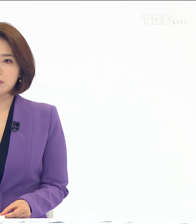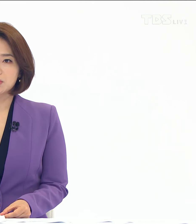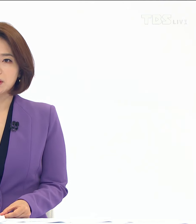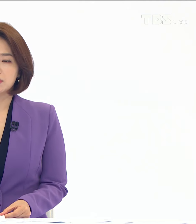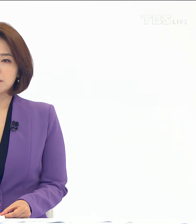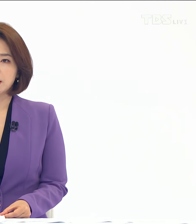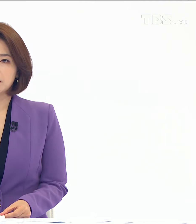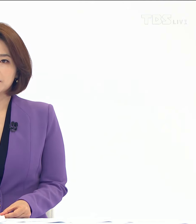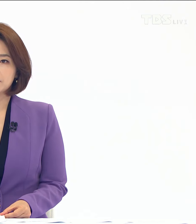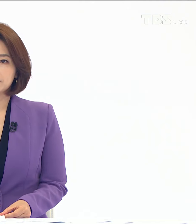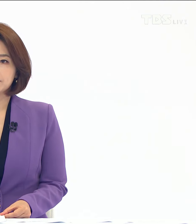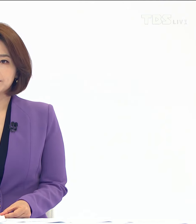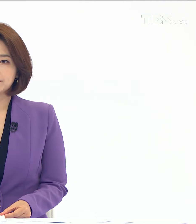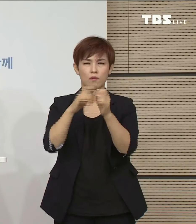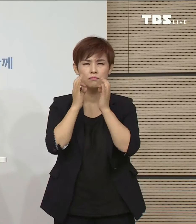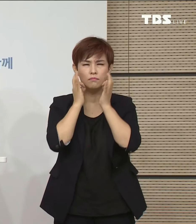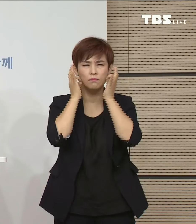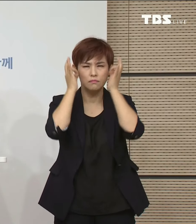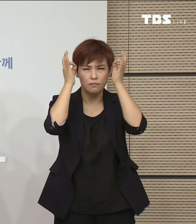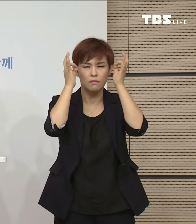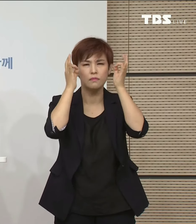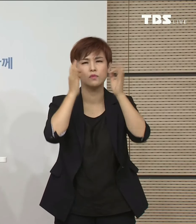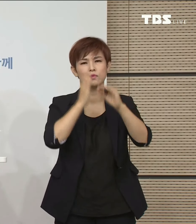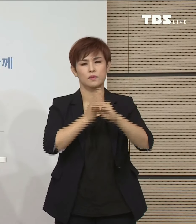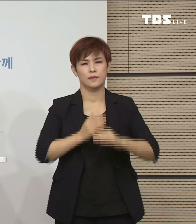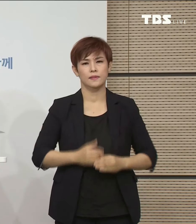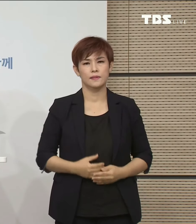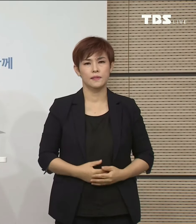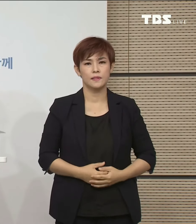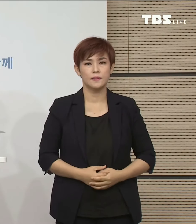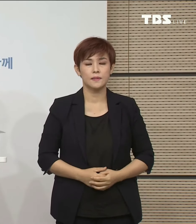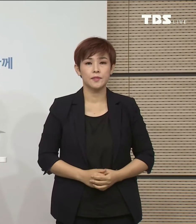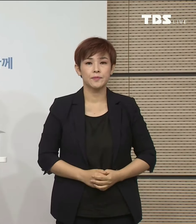함께 가보시겠습니다. 하고 있습니다.